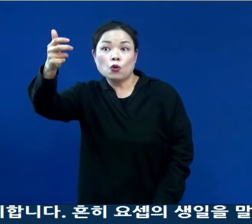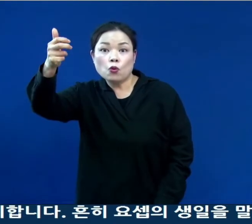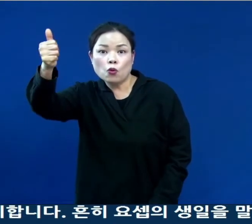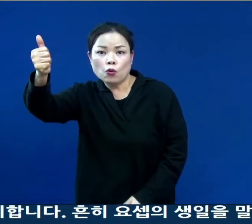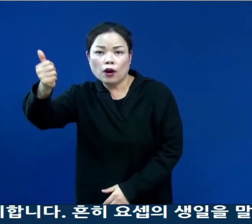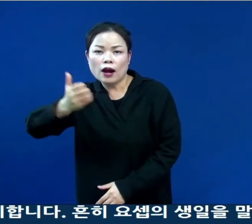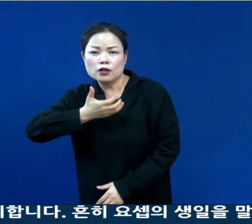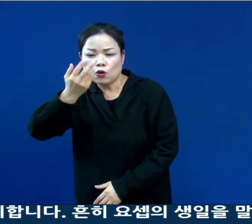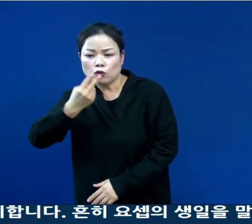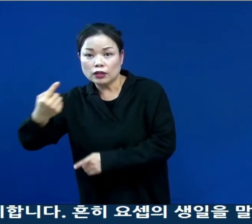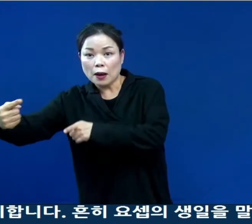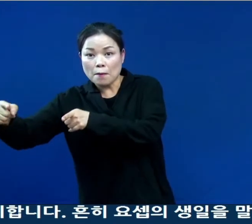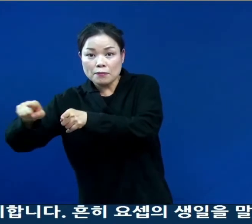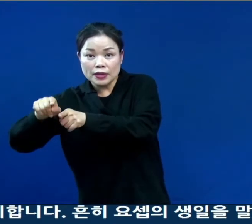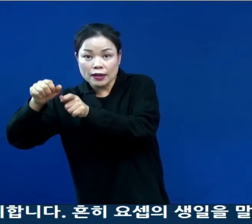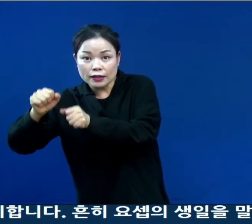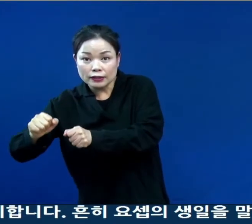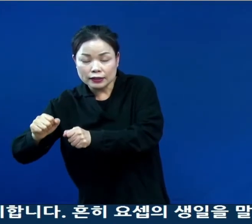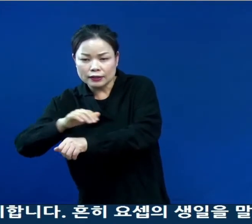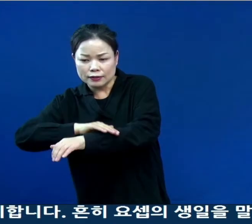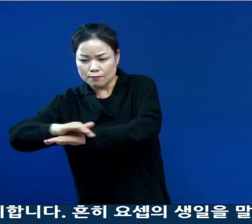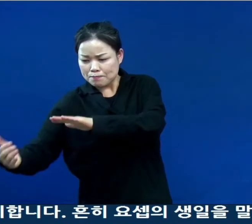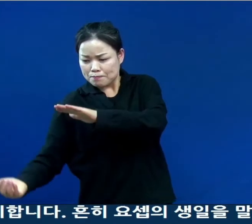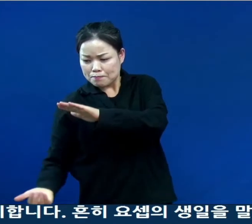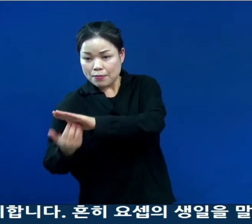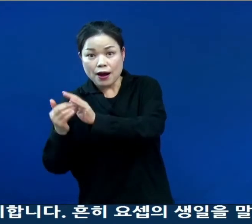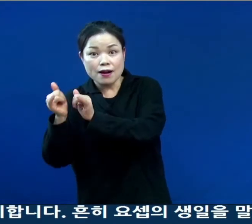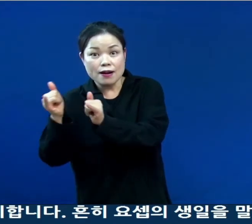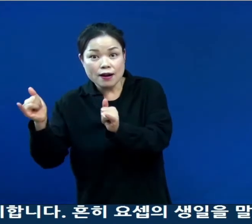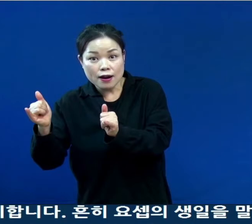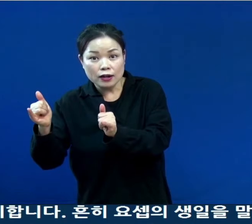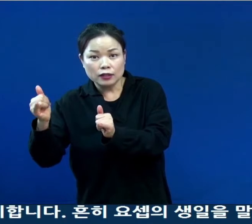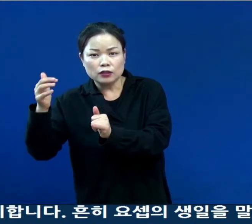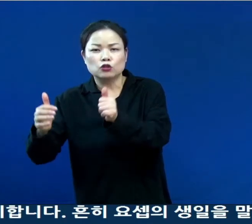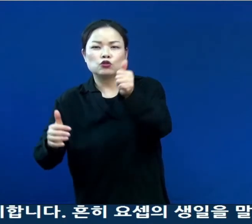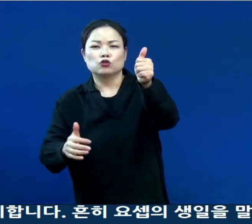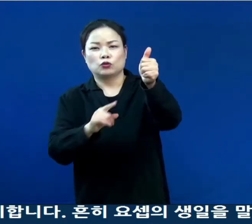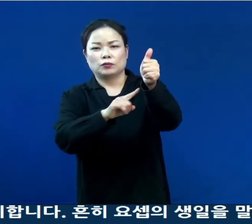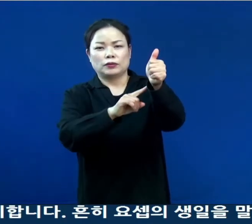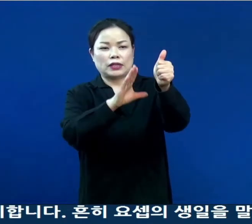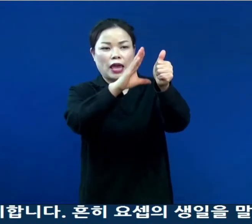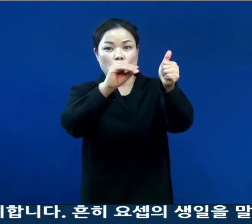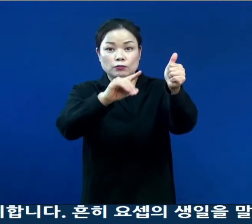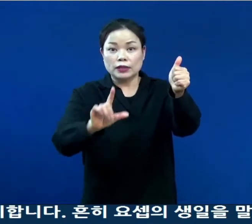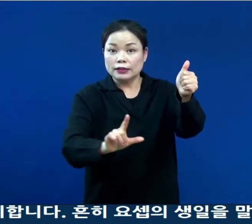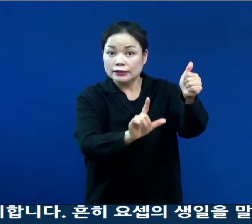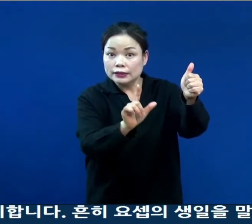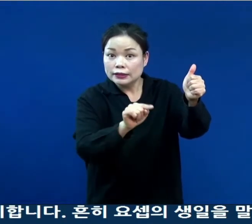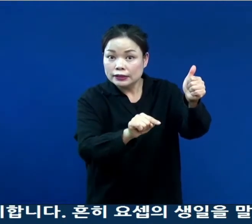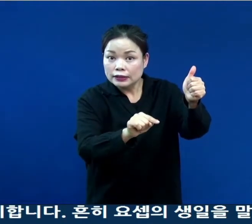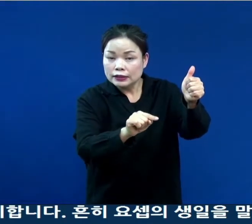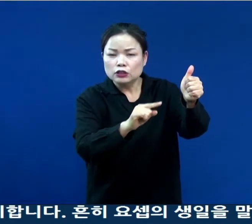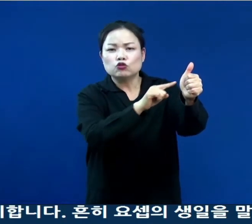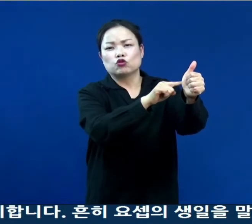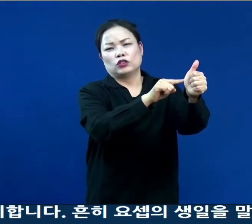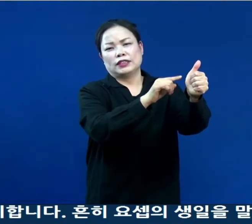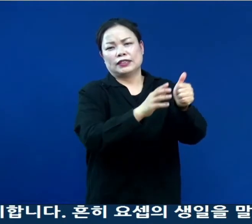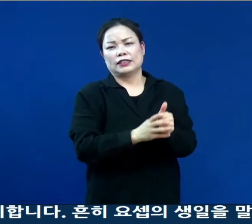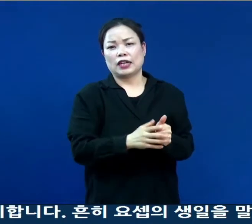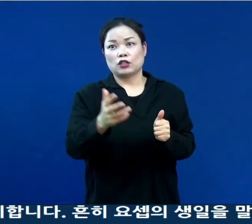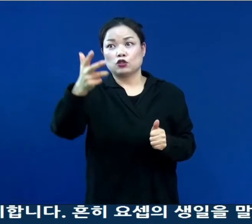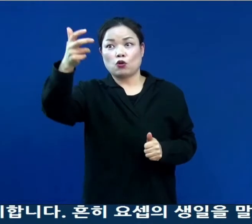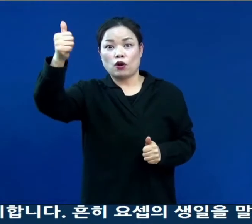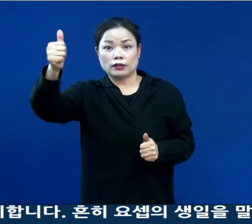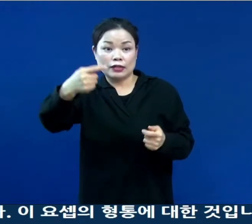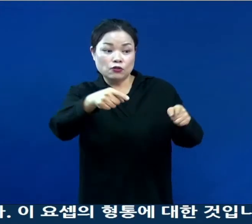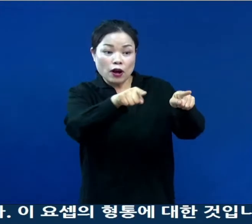여호와께서 요셉과 함께 하심으로 그가 형통한 자가 되어 그의 주인 애굽 사람의 집에 있으니 그의 주인이